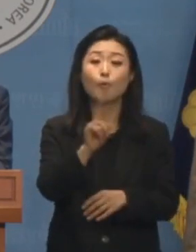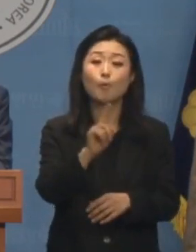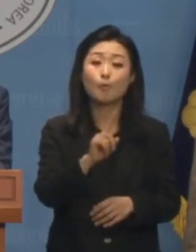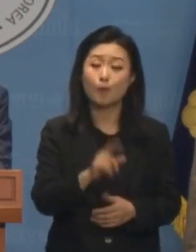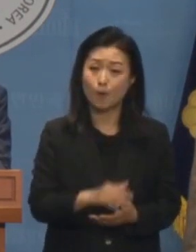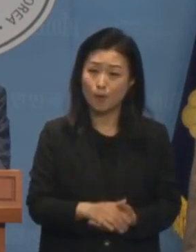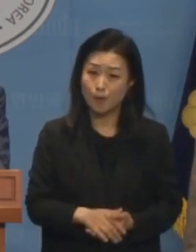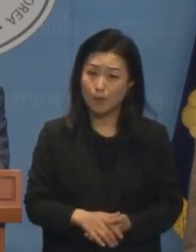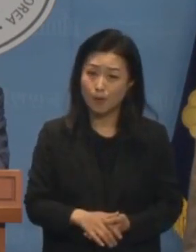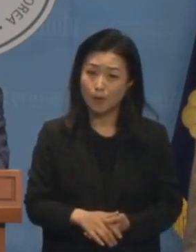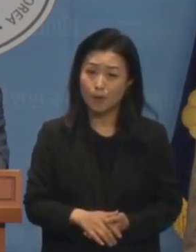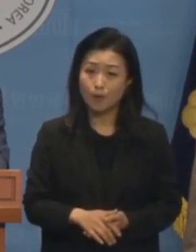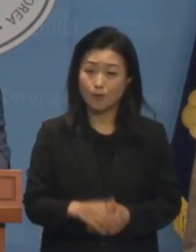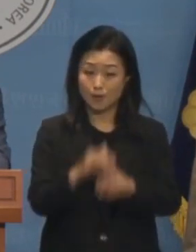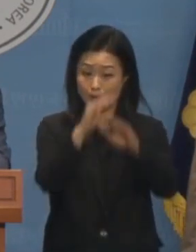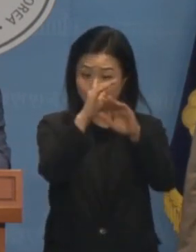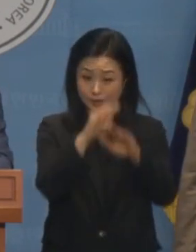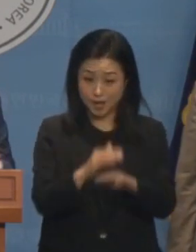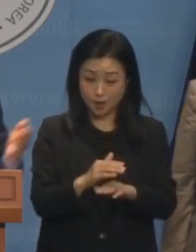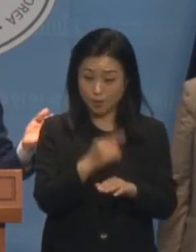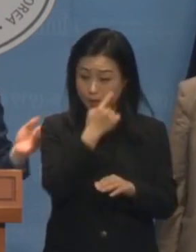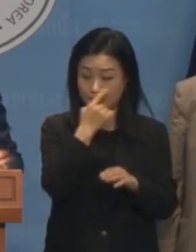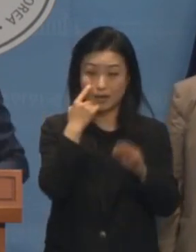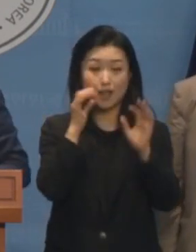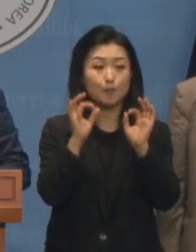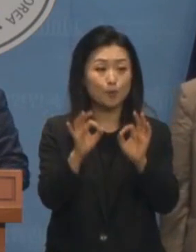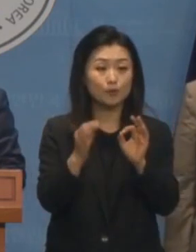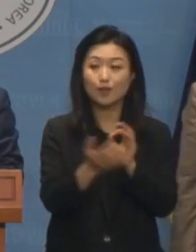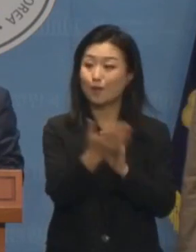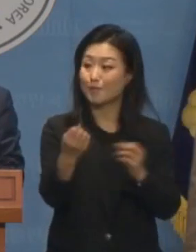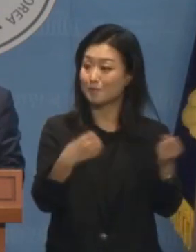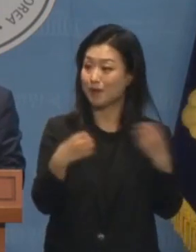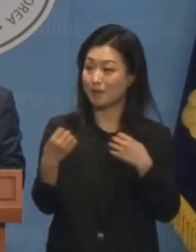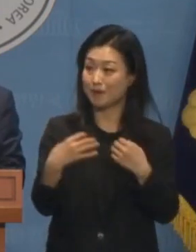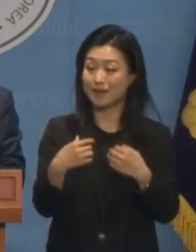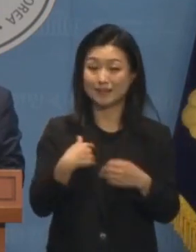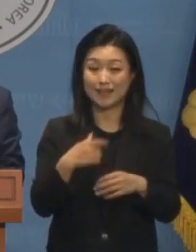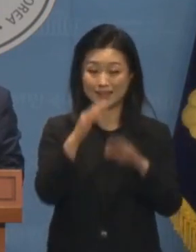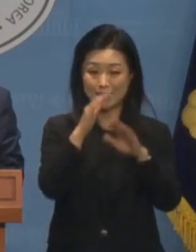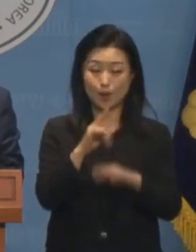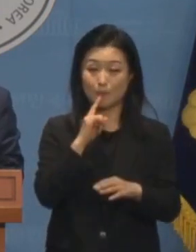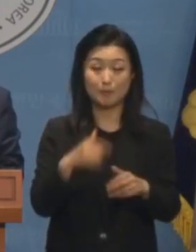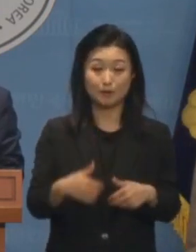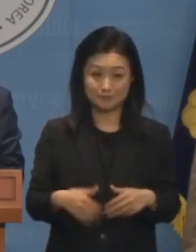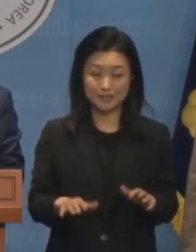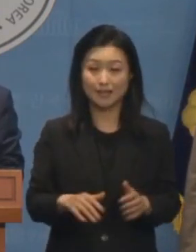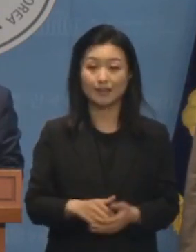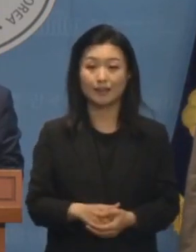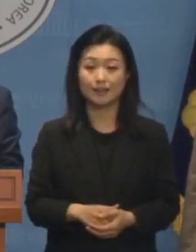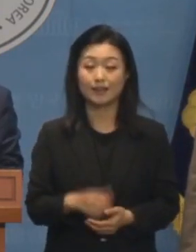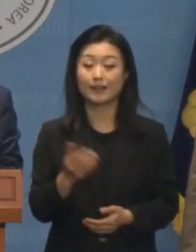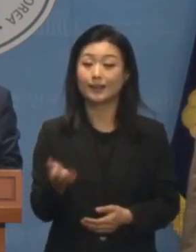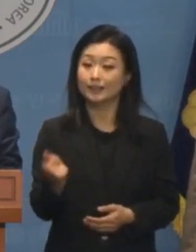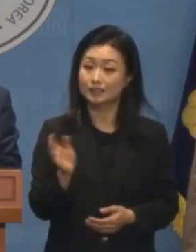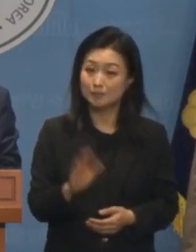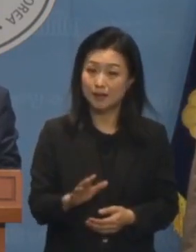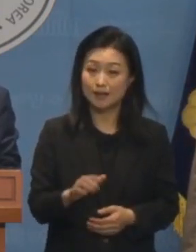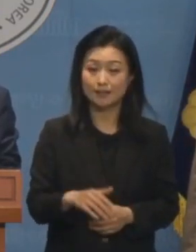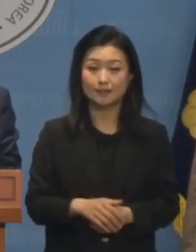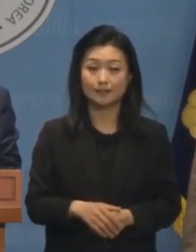있었던가? 내용도 살펴보면 많은 분들 말씀해 주셨으니까 저는 내용에 대해서 말씀드리지 않겠습니다. 다만